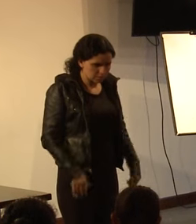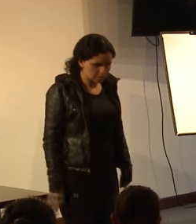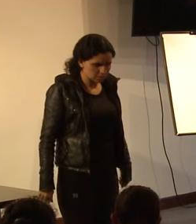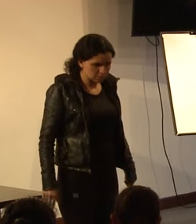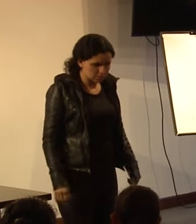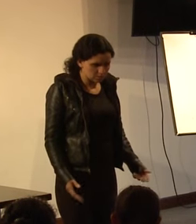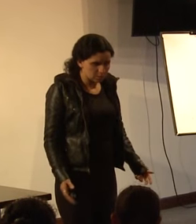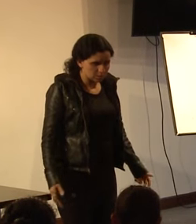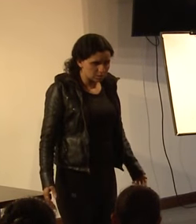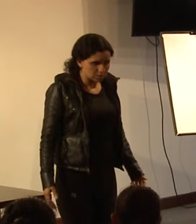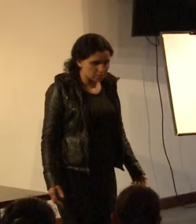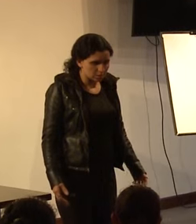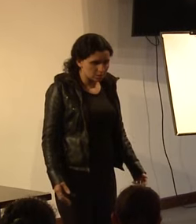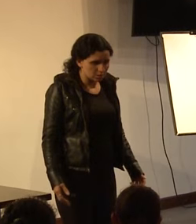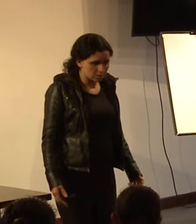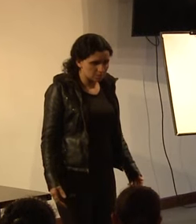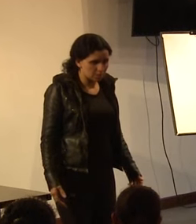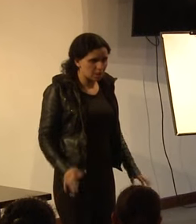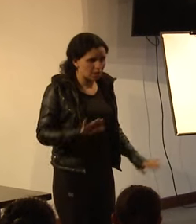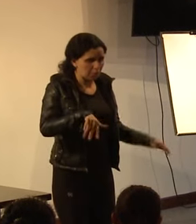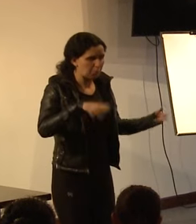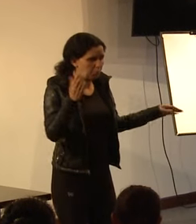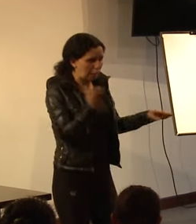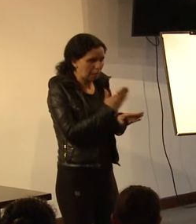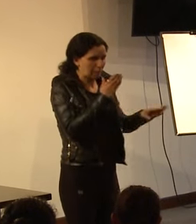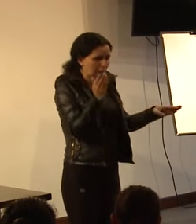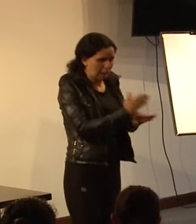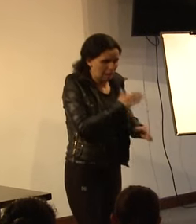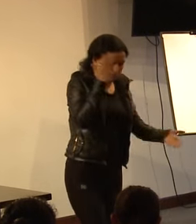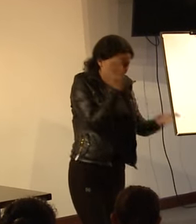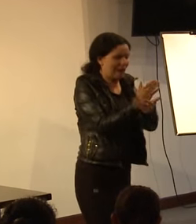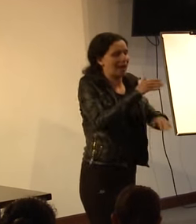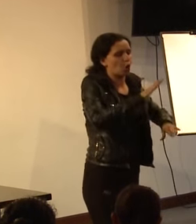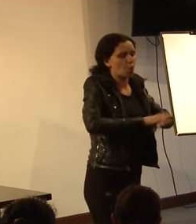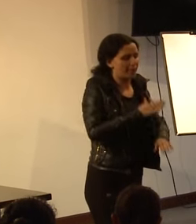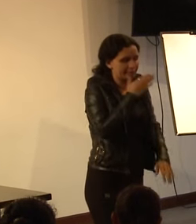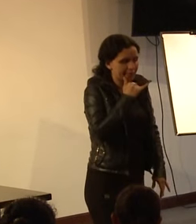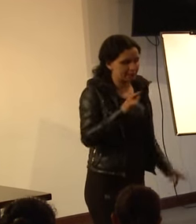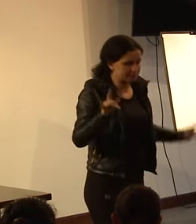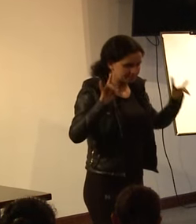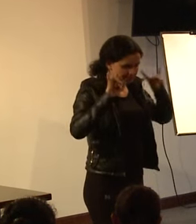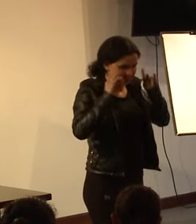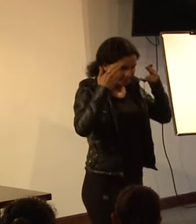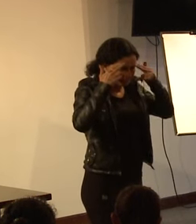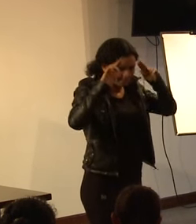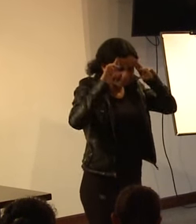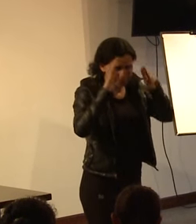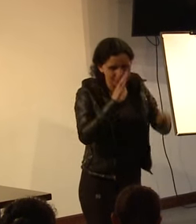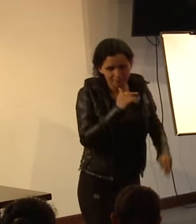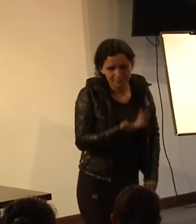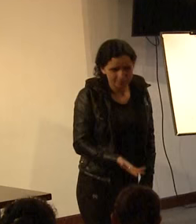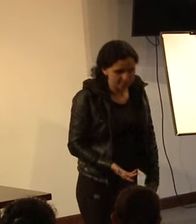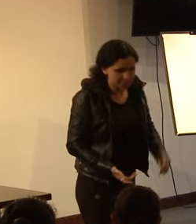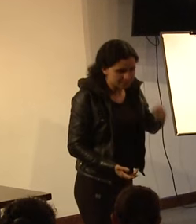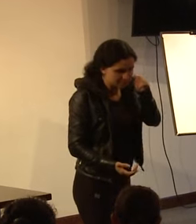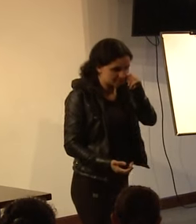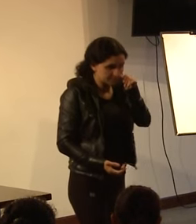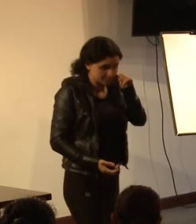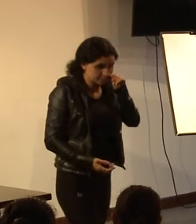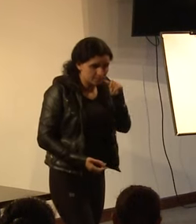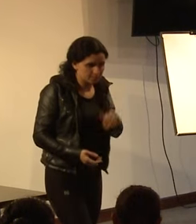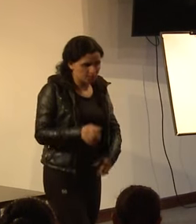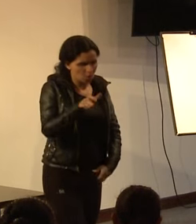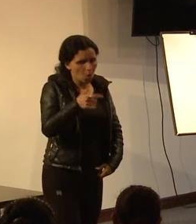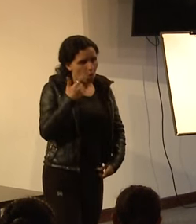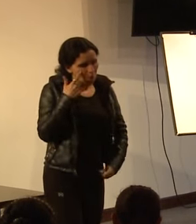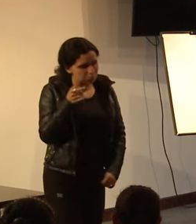95% de las personas que tenemos en la humanidad es por no saber escuchar? O sea, ¿qué hacemos nosotros si tenemos personas que saben escuchar al otro? Si yo hago personas,